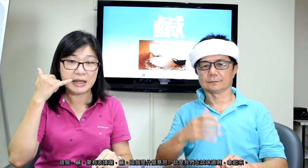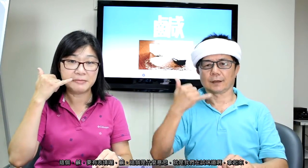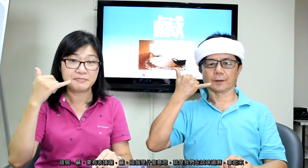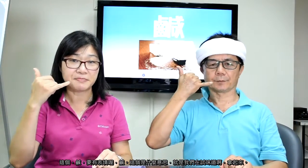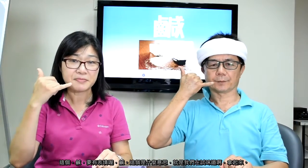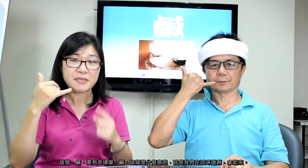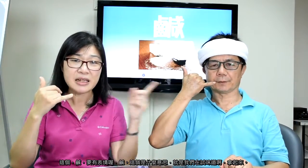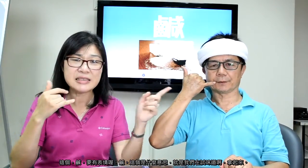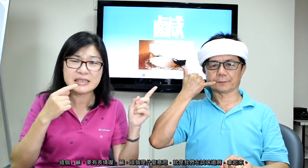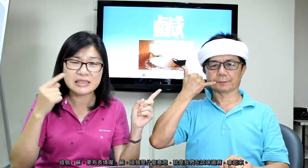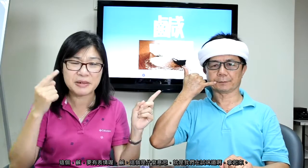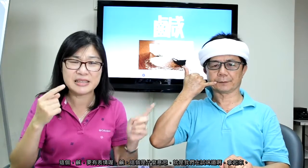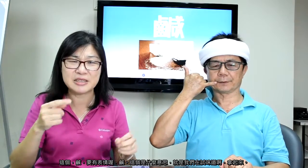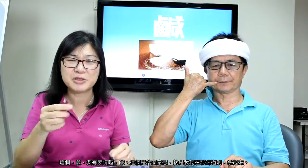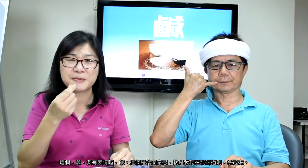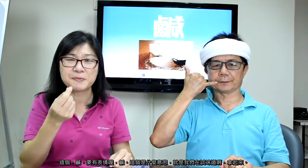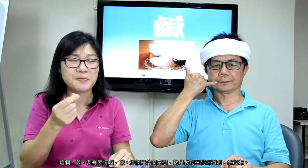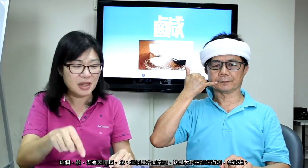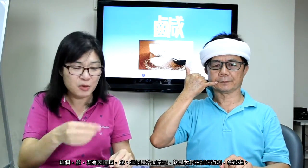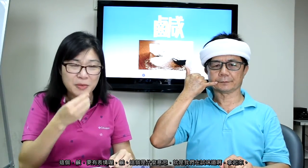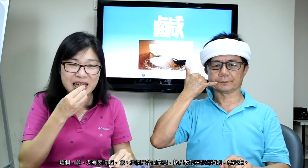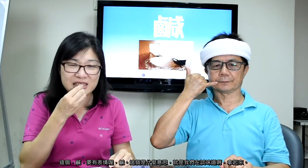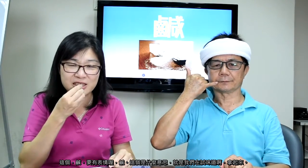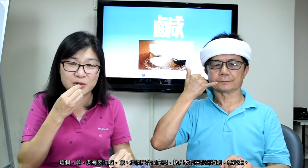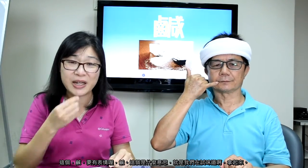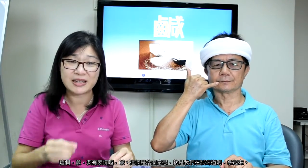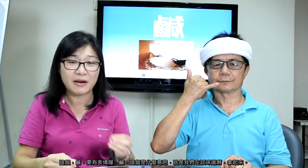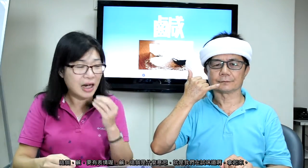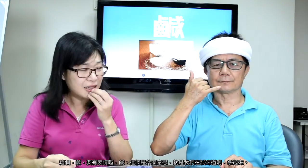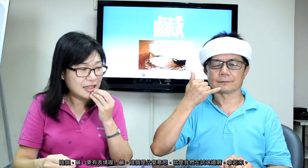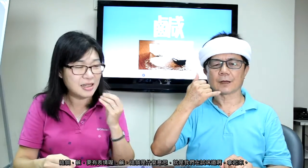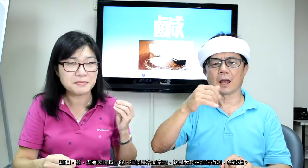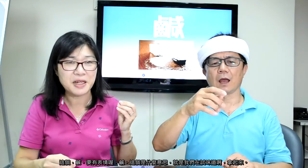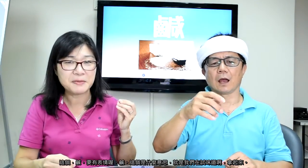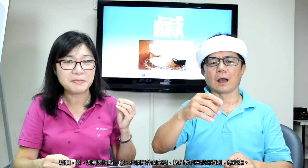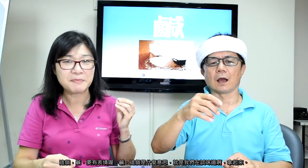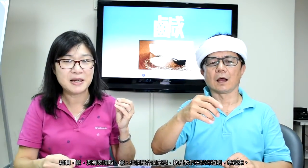咸，这个是什么意思？就是我们在试味道啊，拿起来